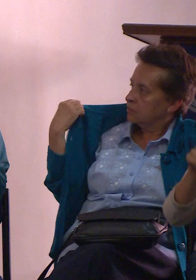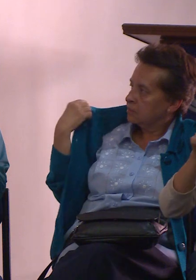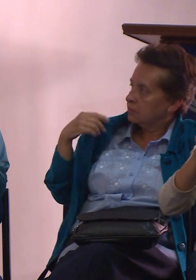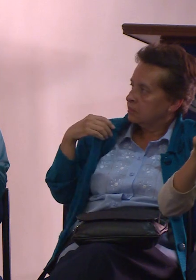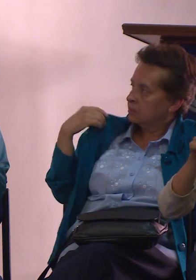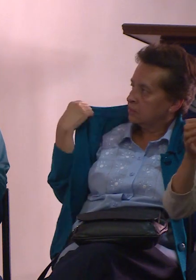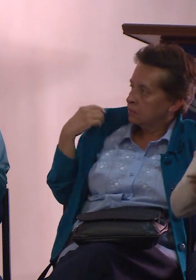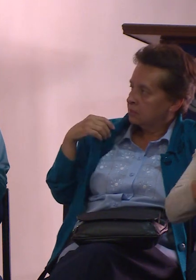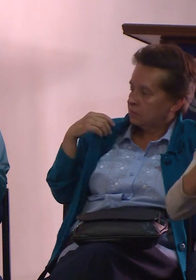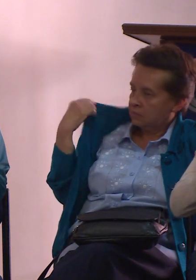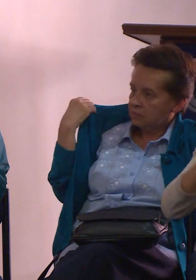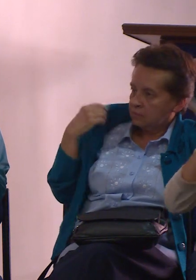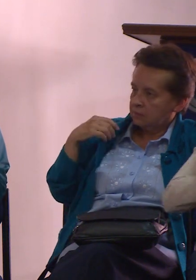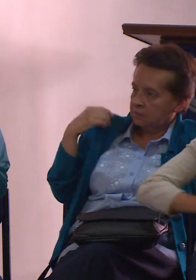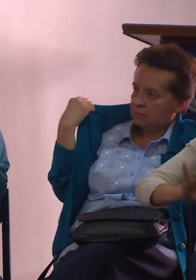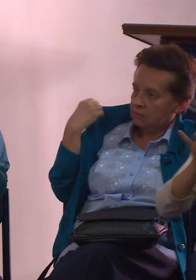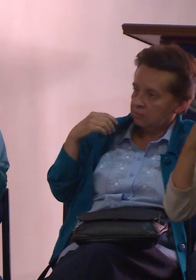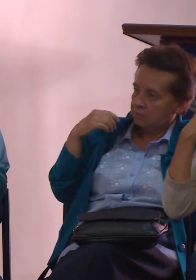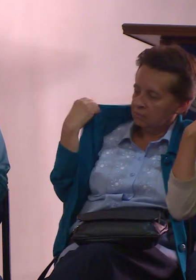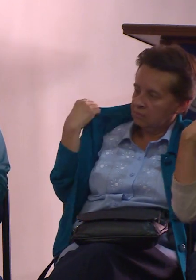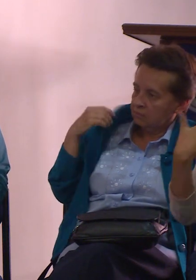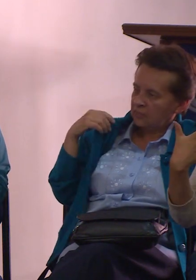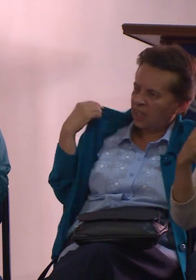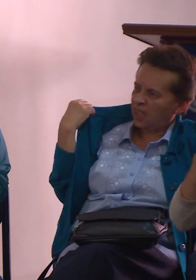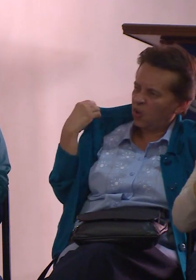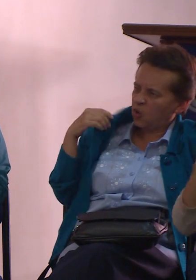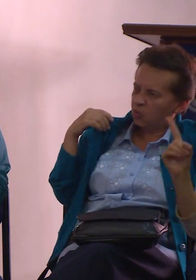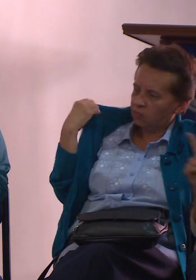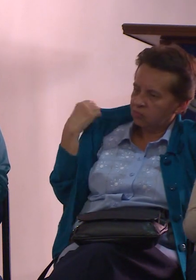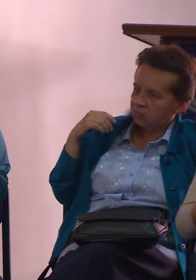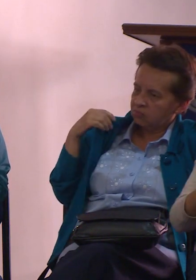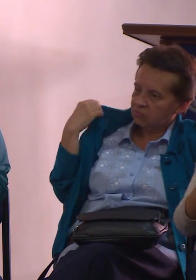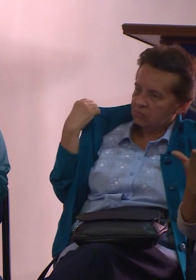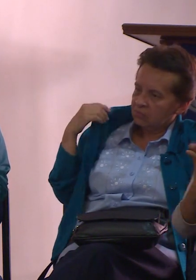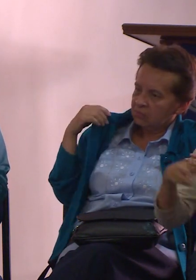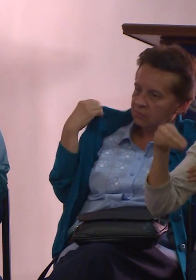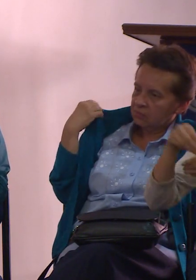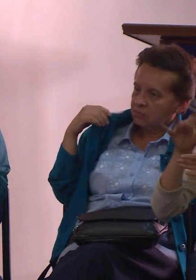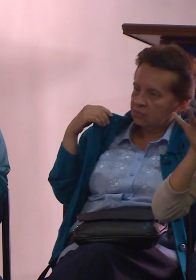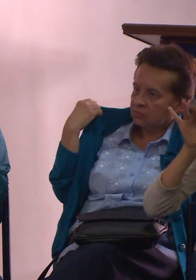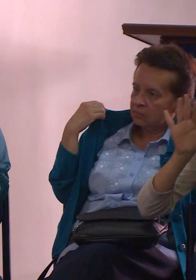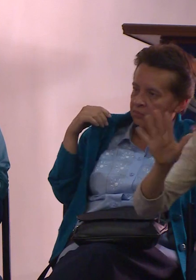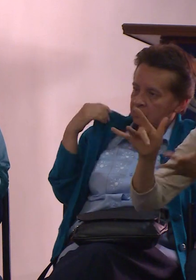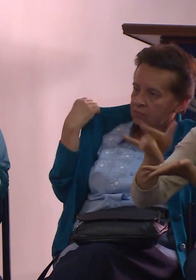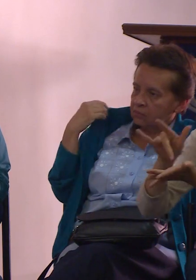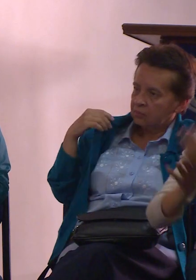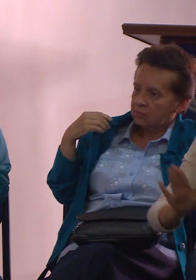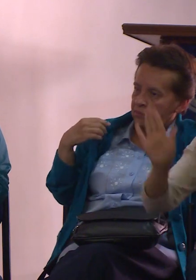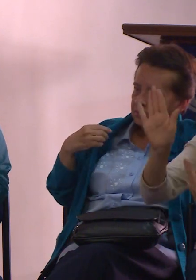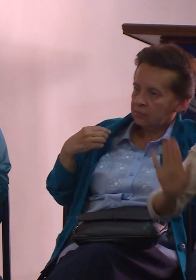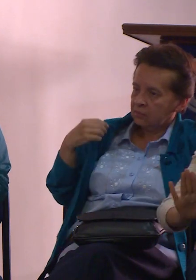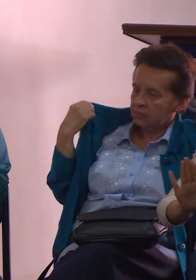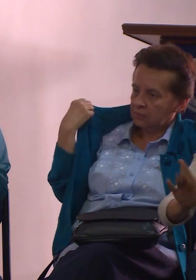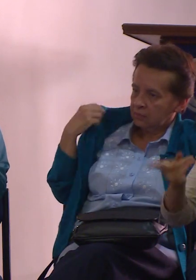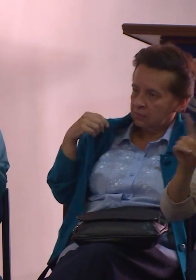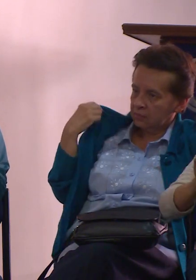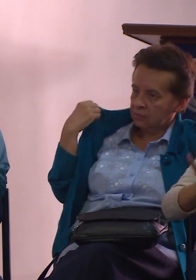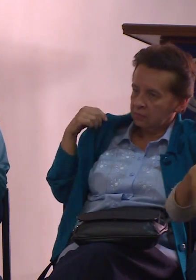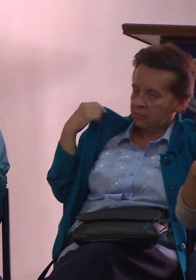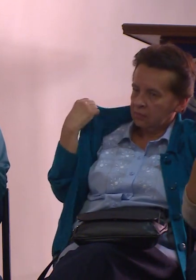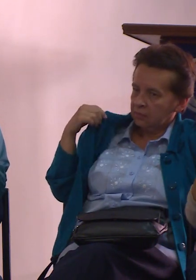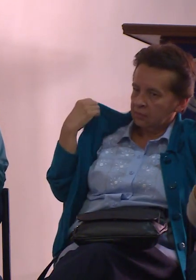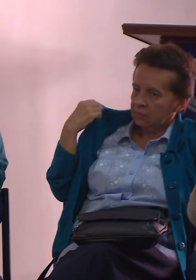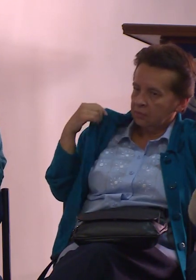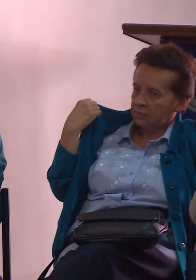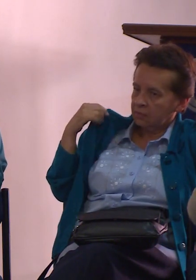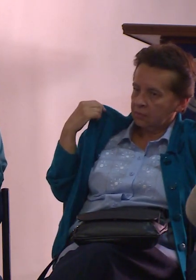comience a cobrar importancia en los discursos de las mismas comunidades. Es entonces cómo esta disciplina